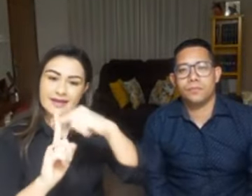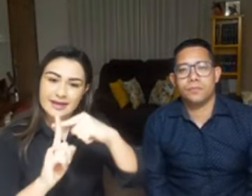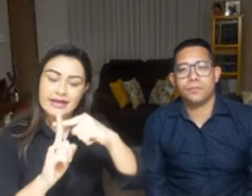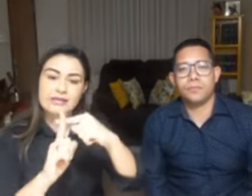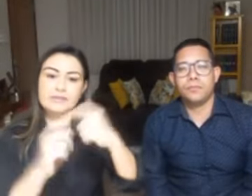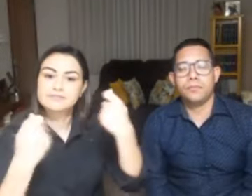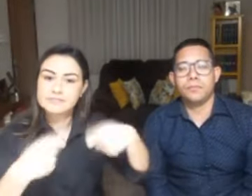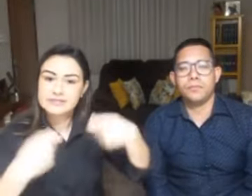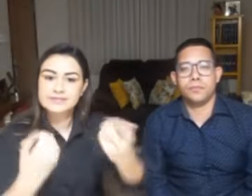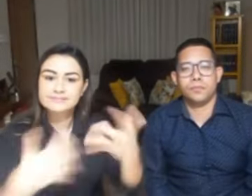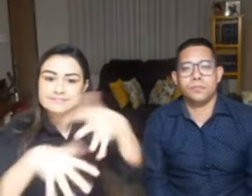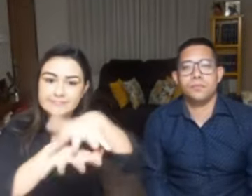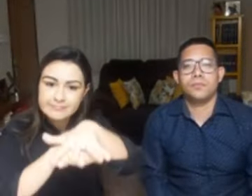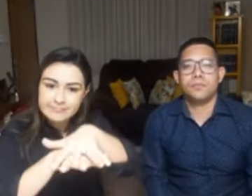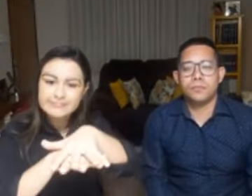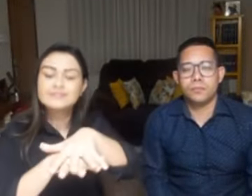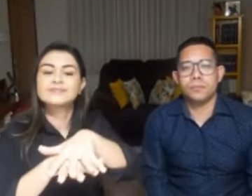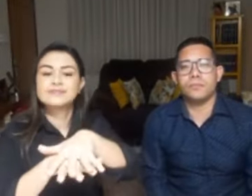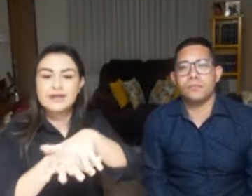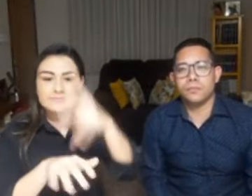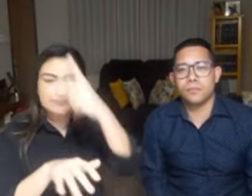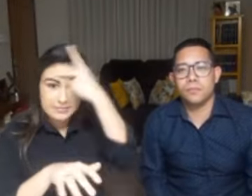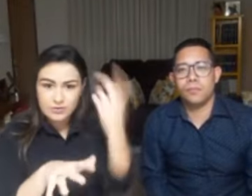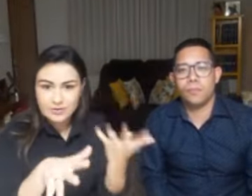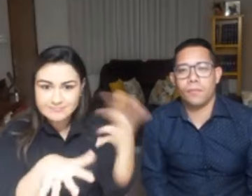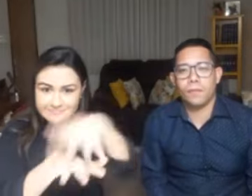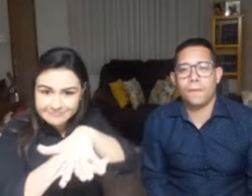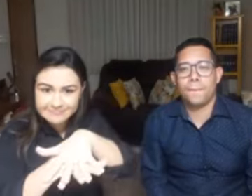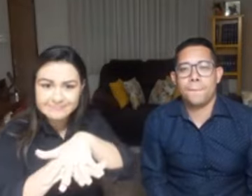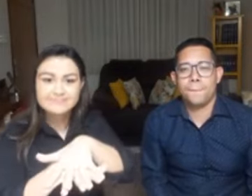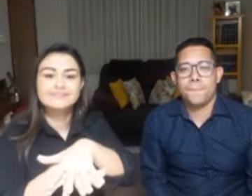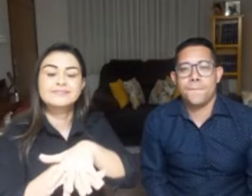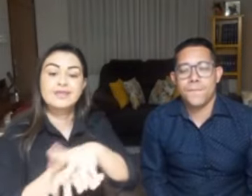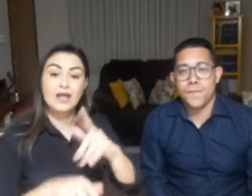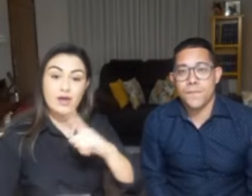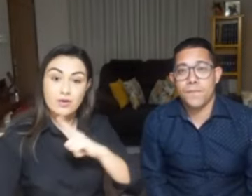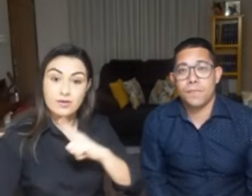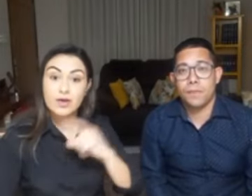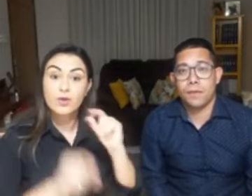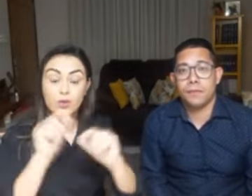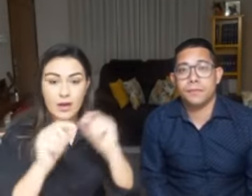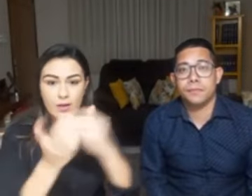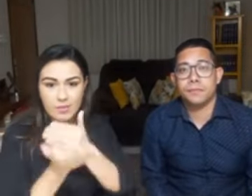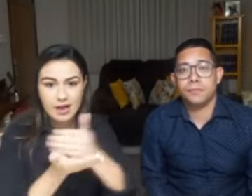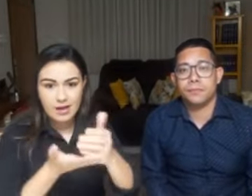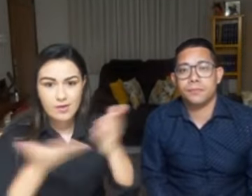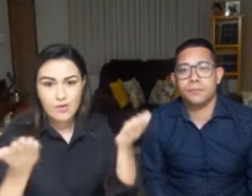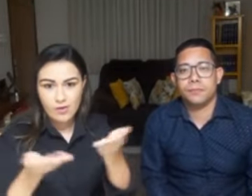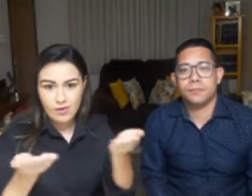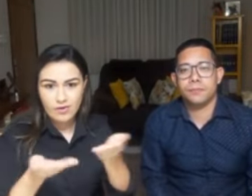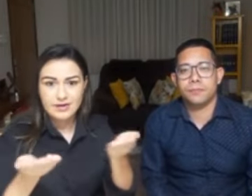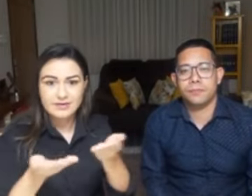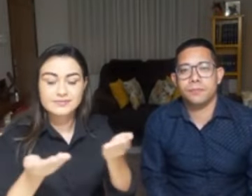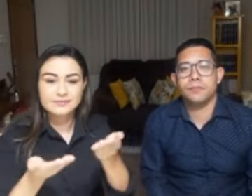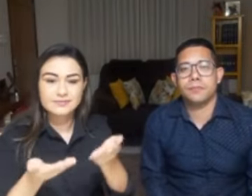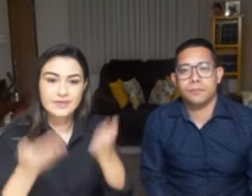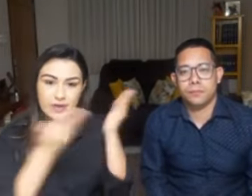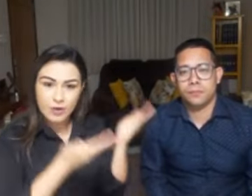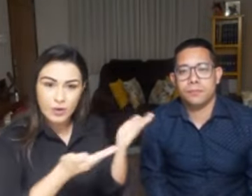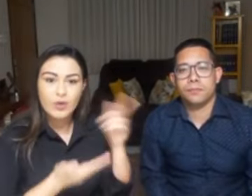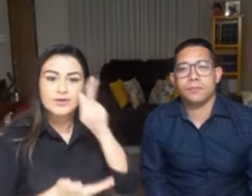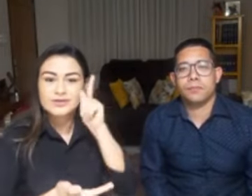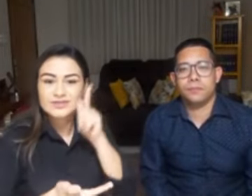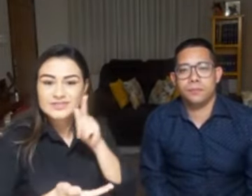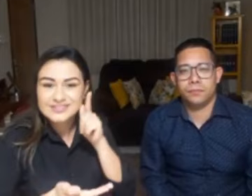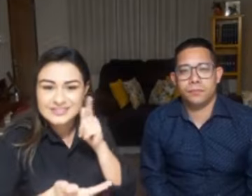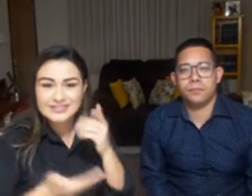inclusão, incluírem as pessoas. Então nós teremos, então, já a partir de agora, já vou passar a palavra, então, para o Gesiel e para a Kérima,